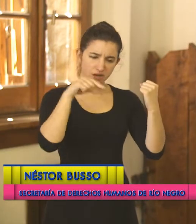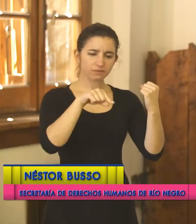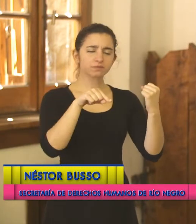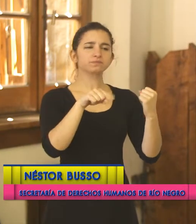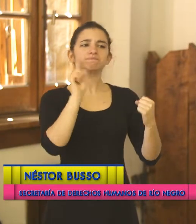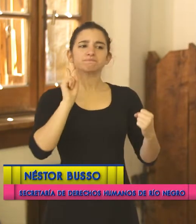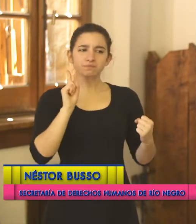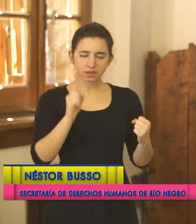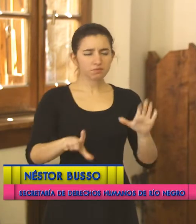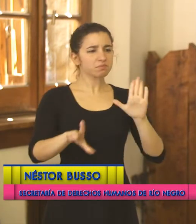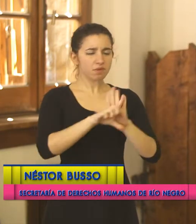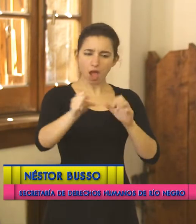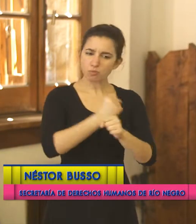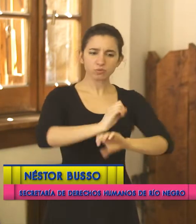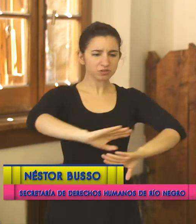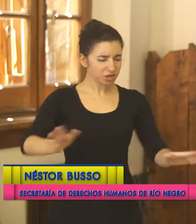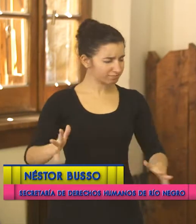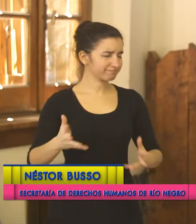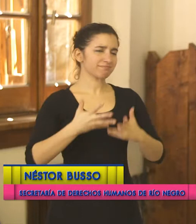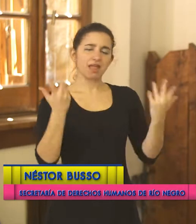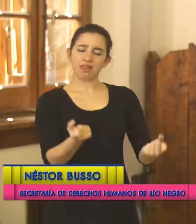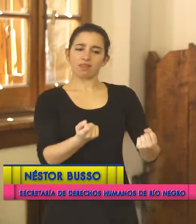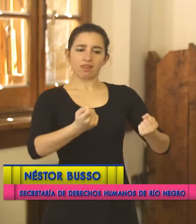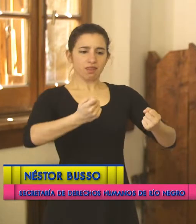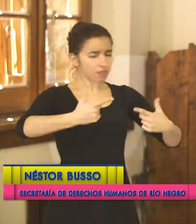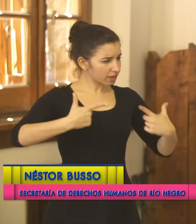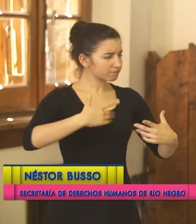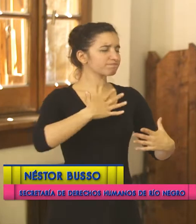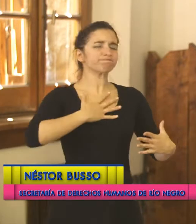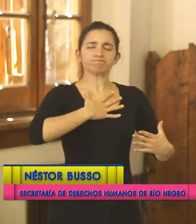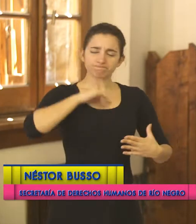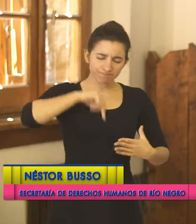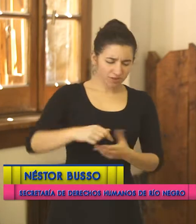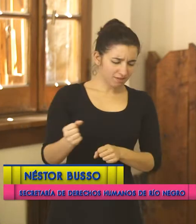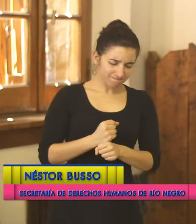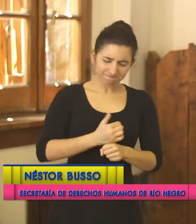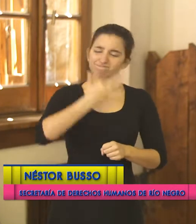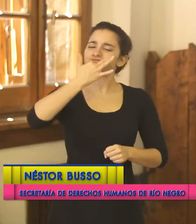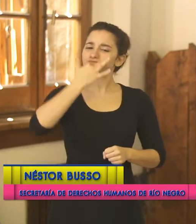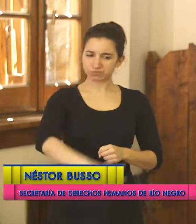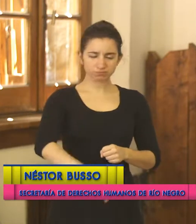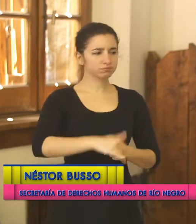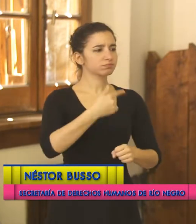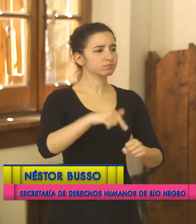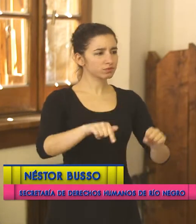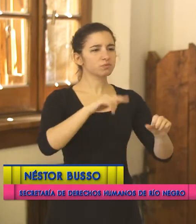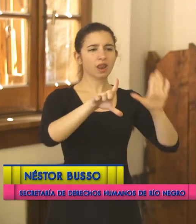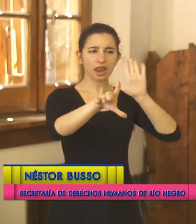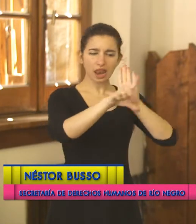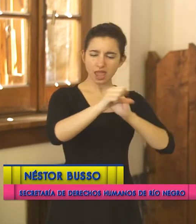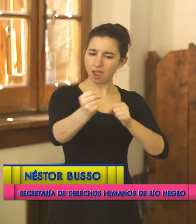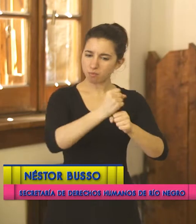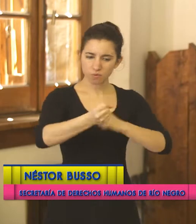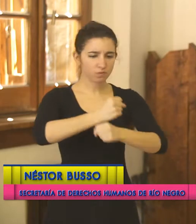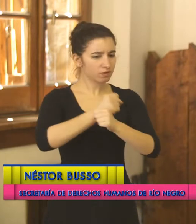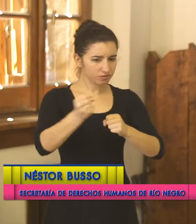de la corte que nos alegra y nos da la certeza más absoluta la certeza institucional de la